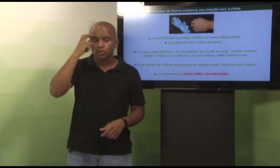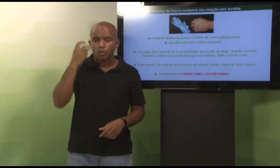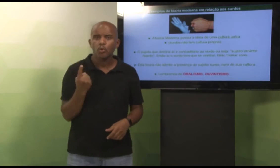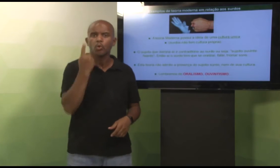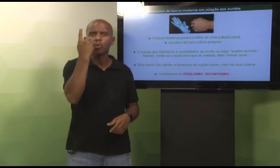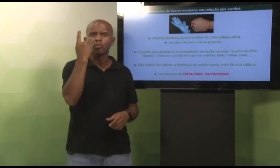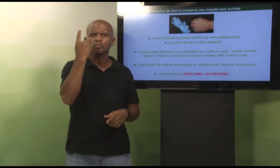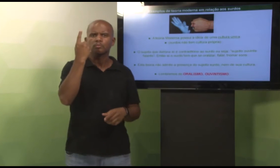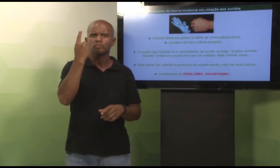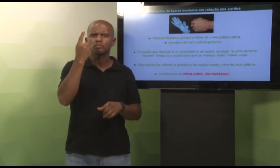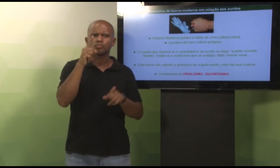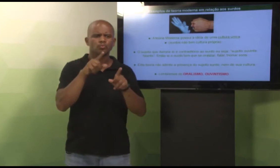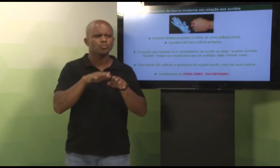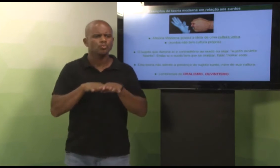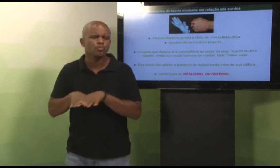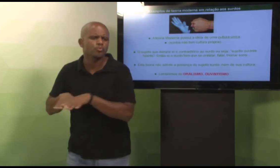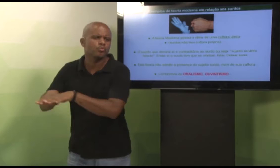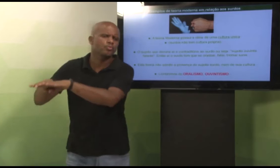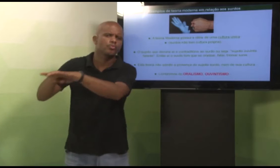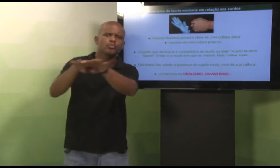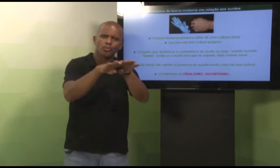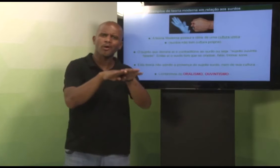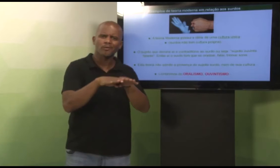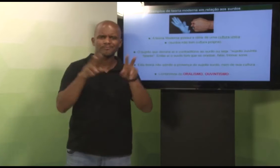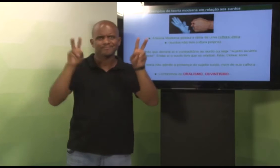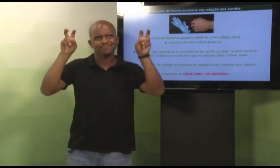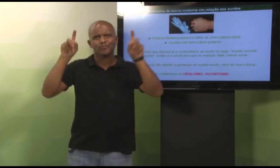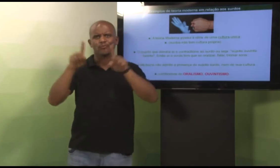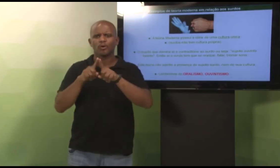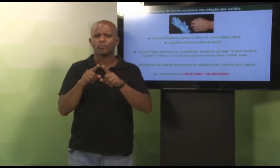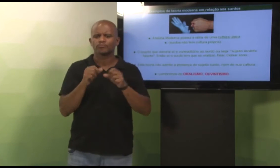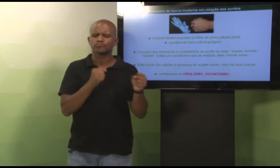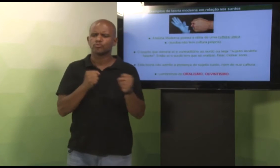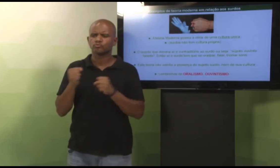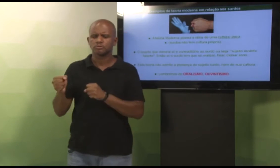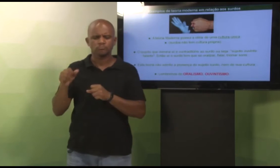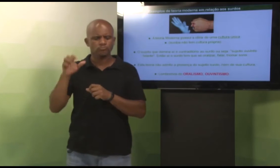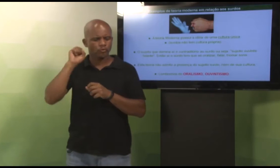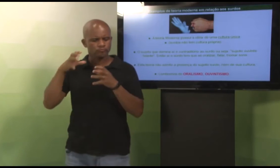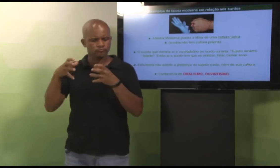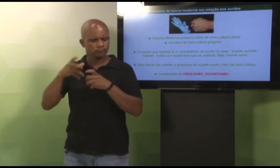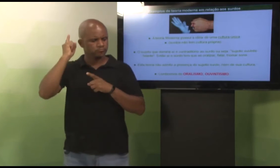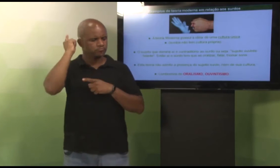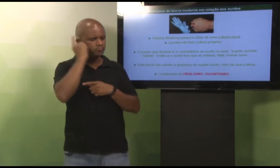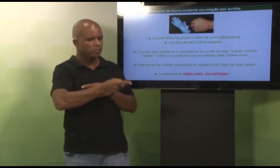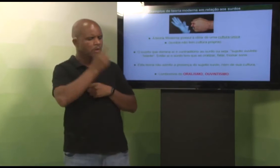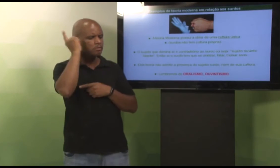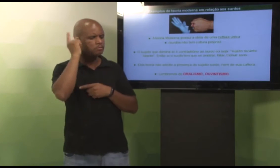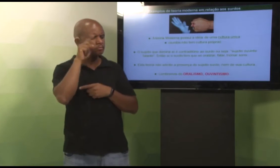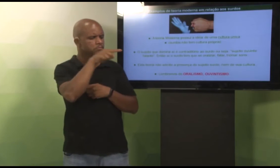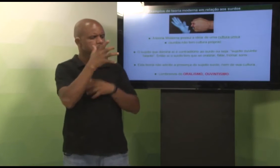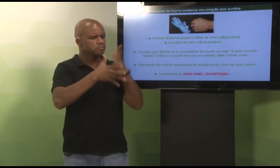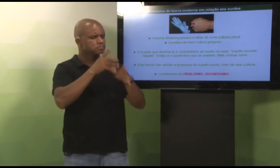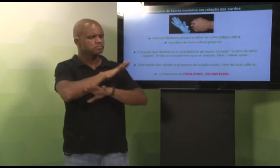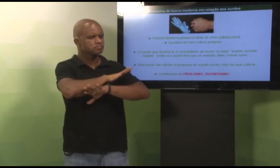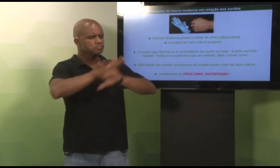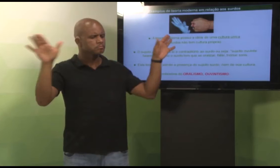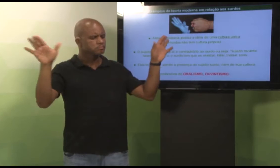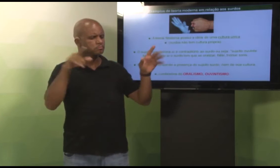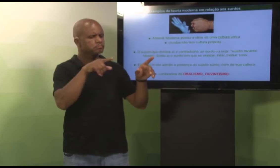oralização. Não aceitou a cultura da sinalização, ou seja, no sentido de padronizar, e isso foi